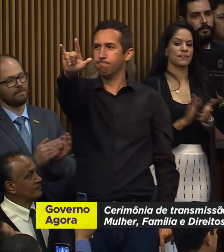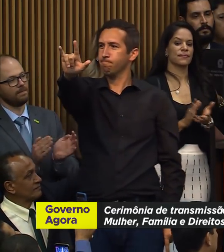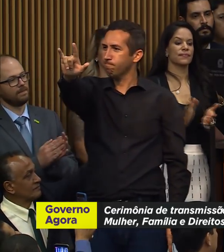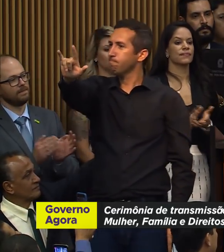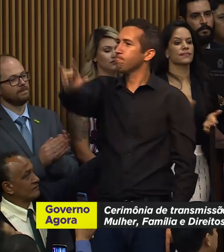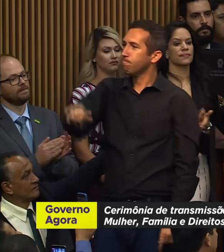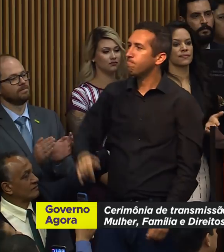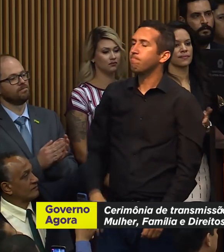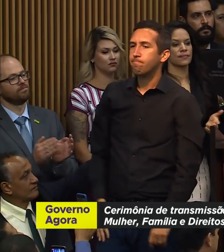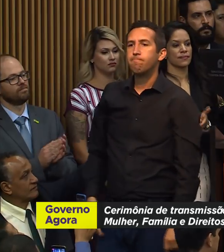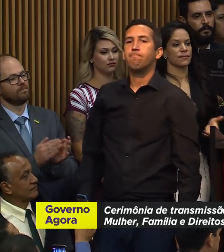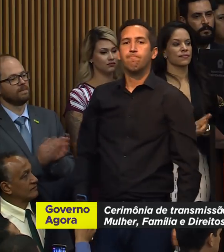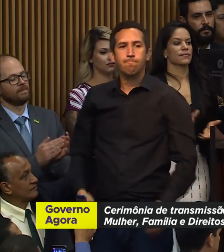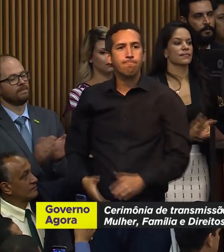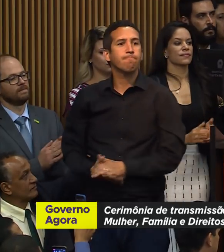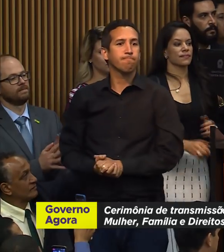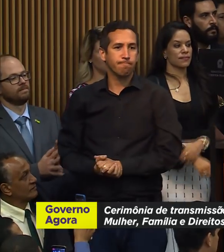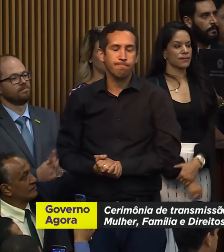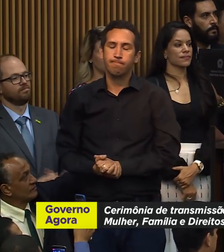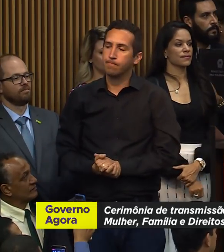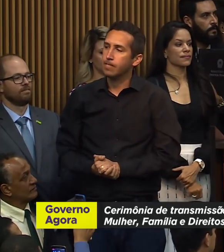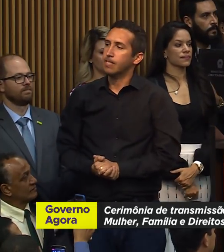Minha história.